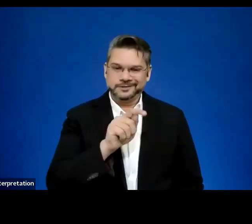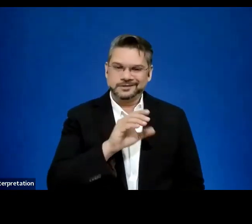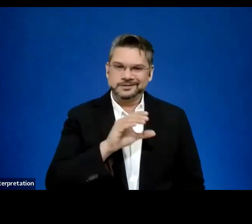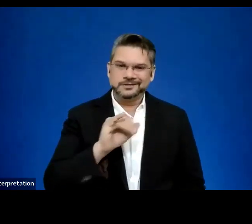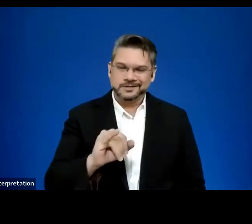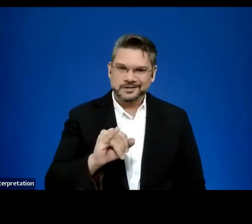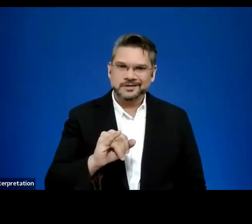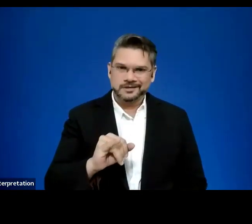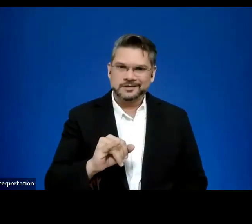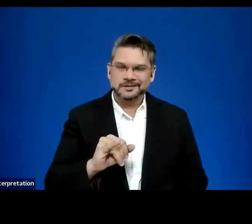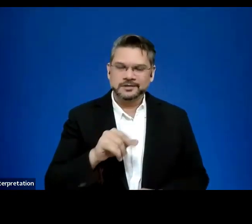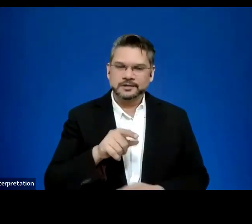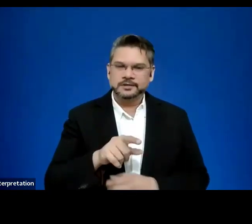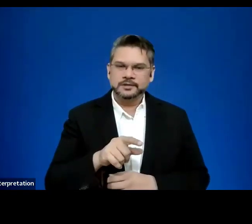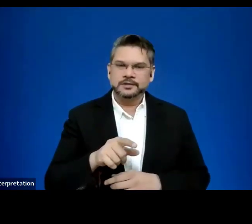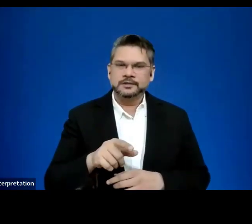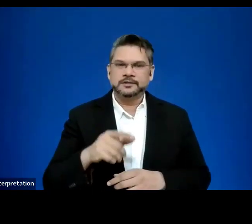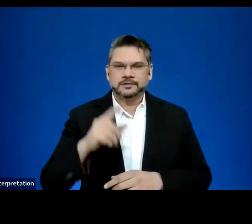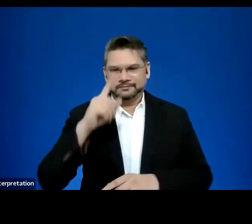包括